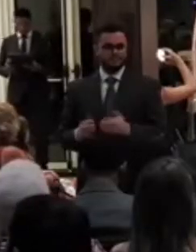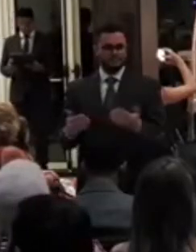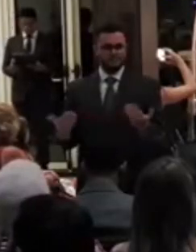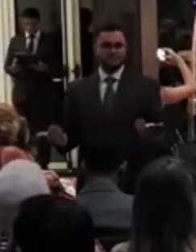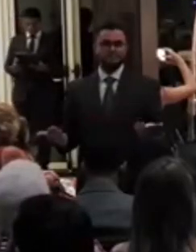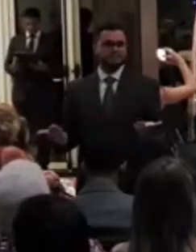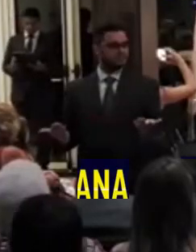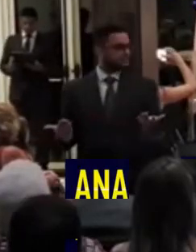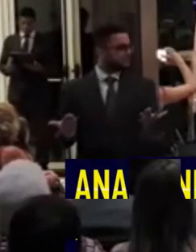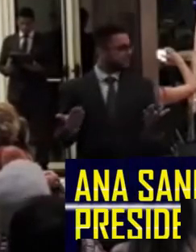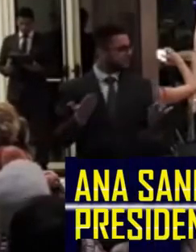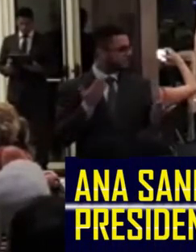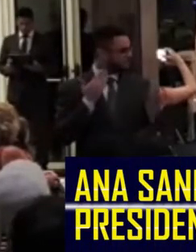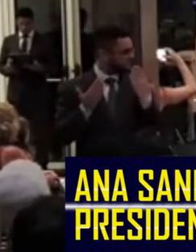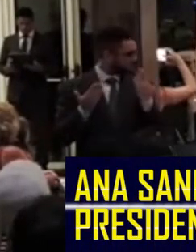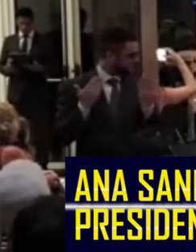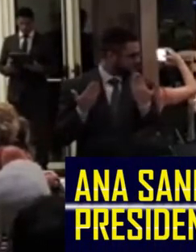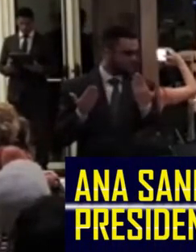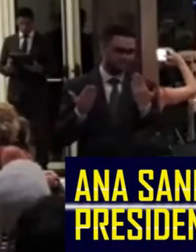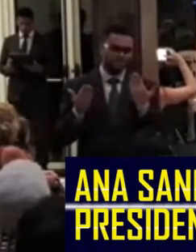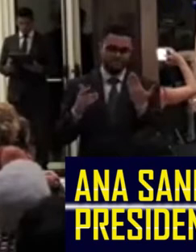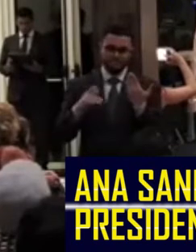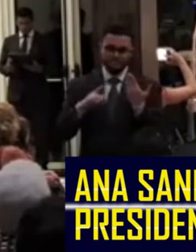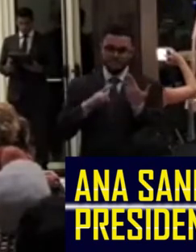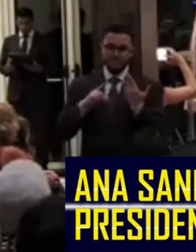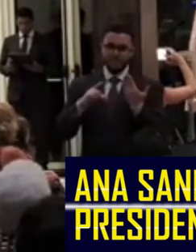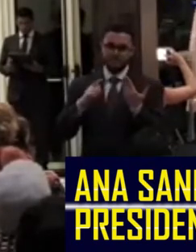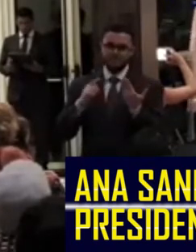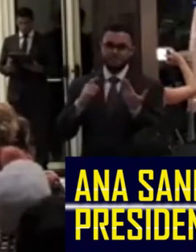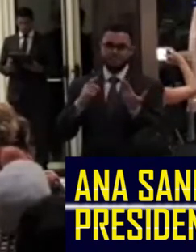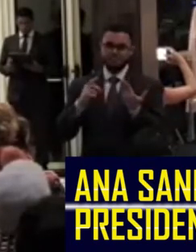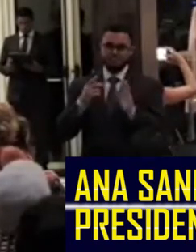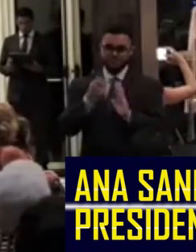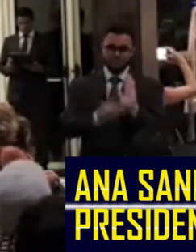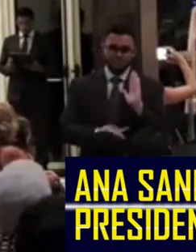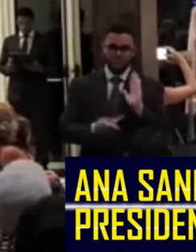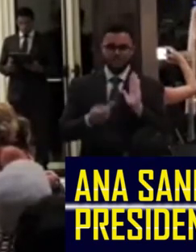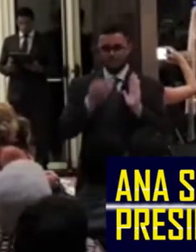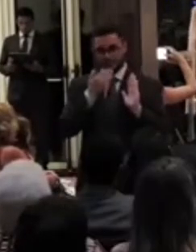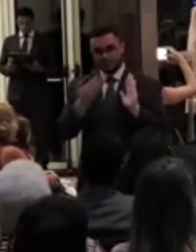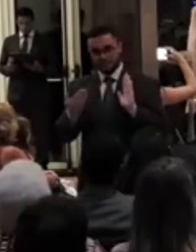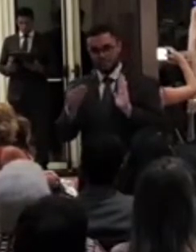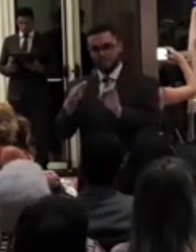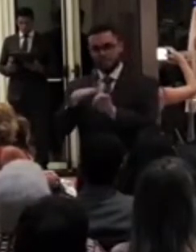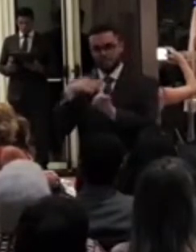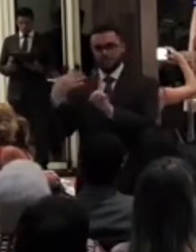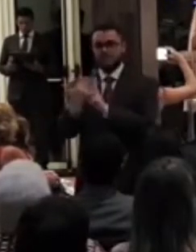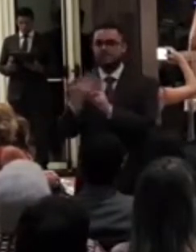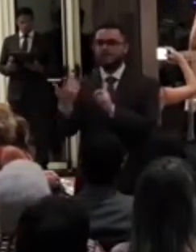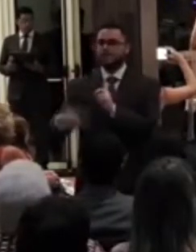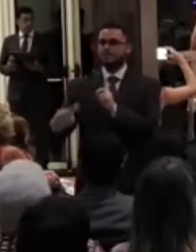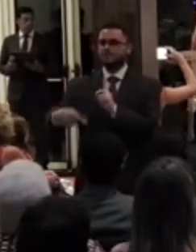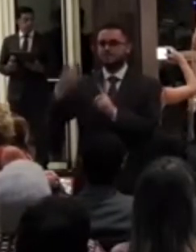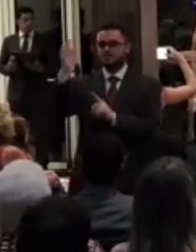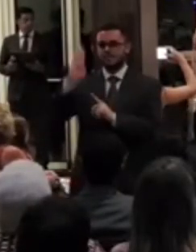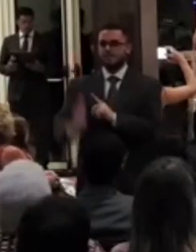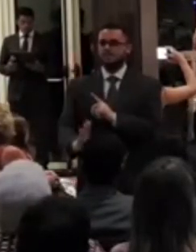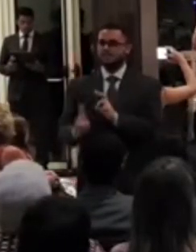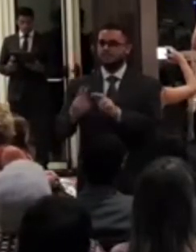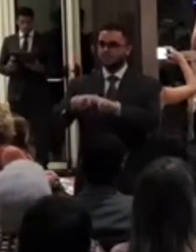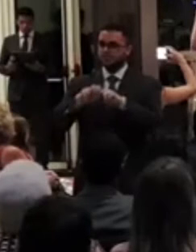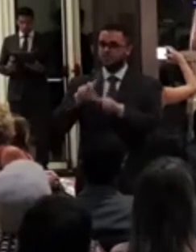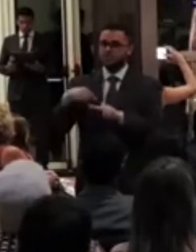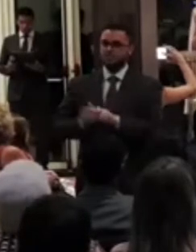Psicologia tem um projeto de sociedade para o Brasil e é por isso que nós estamos